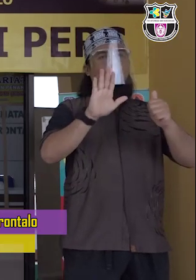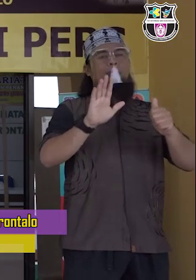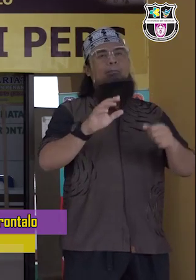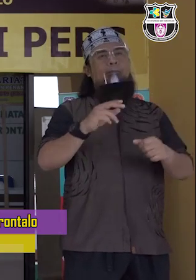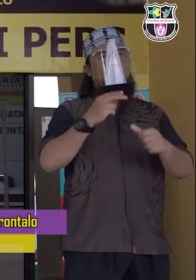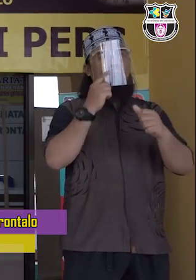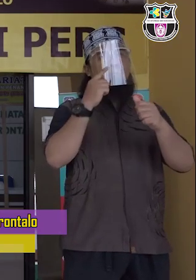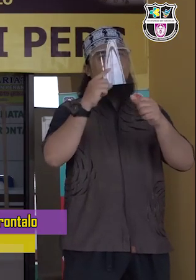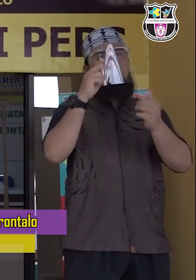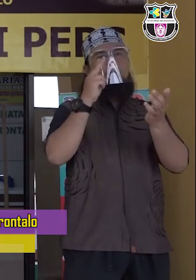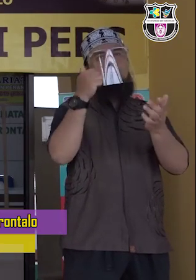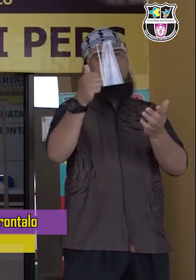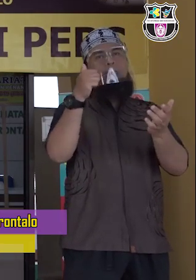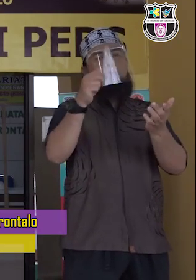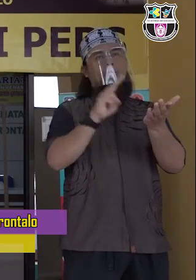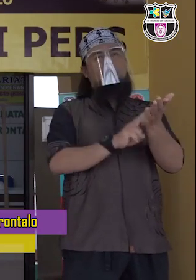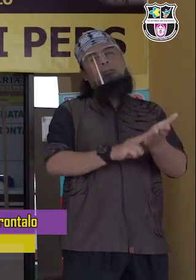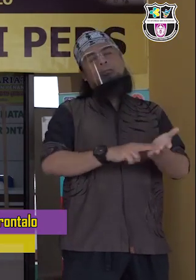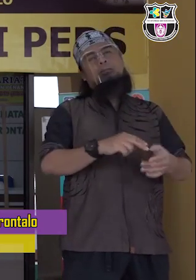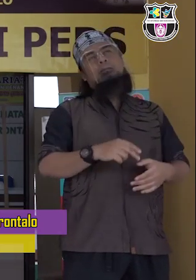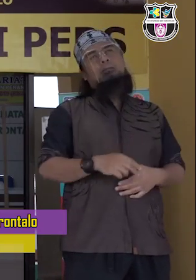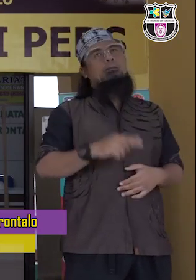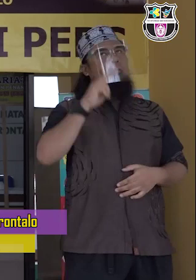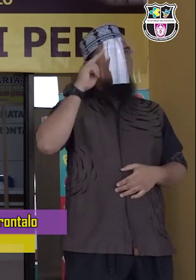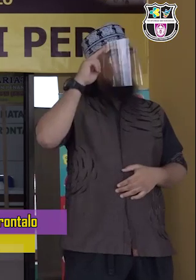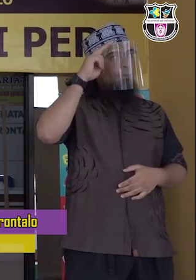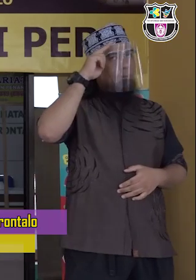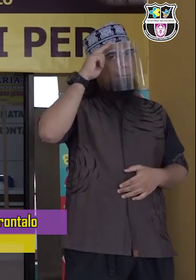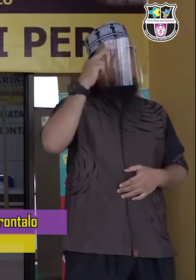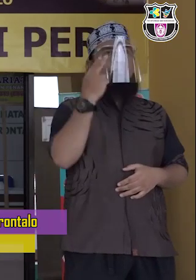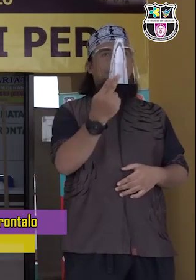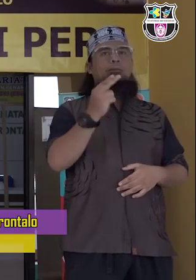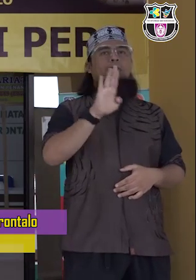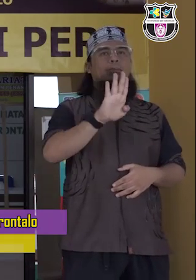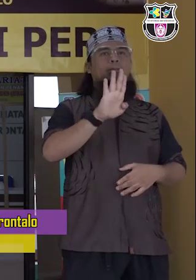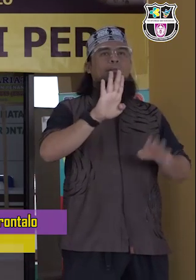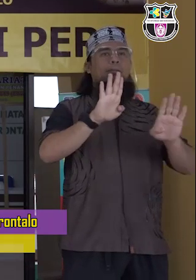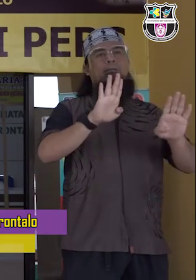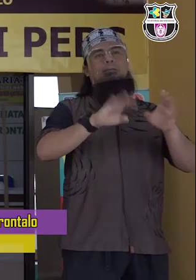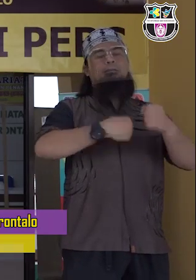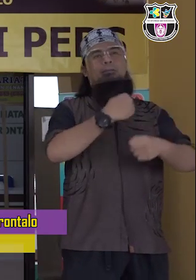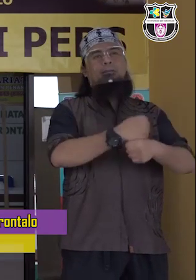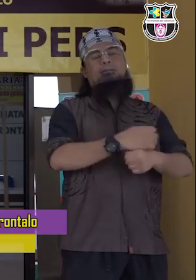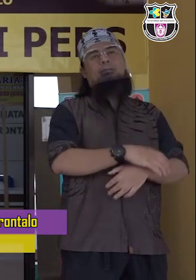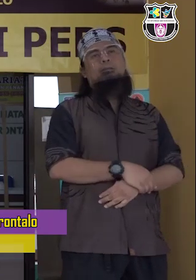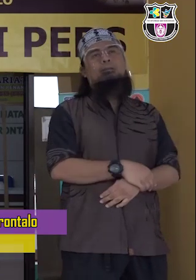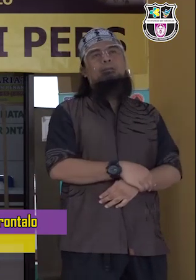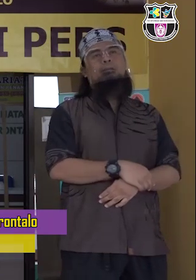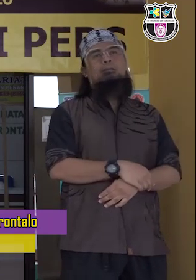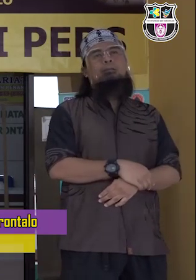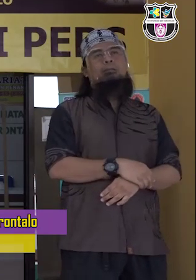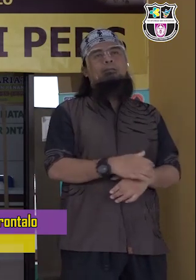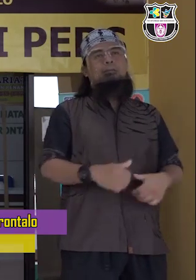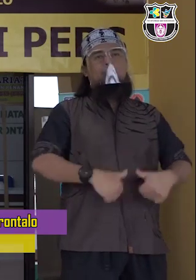laki-laki 2 tahun, Kelurahan Dutulana, Kecamatan Limboto, Kabupaten Gorontalo.